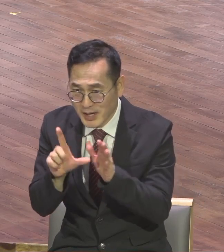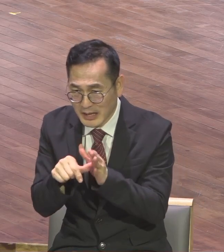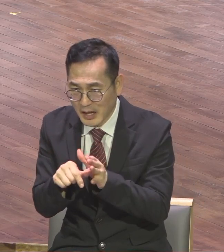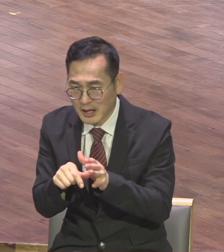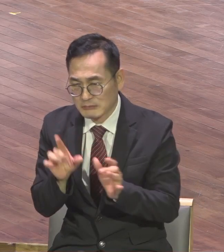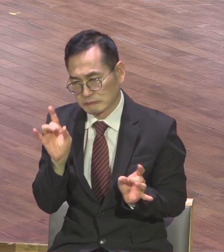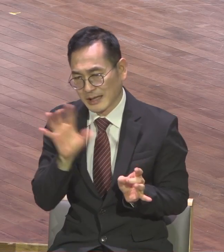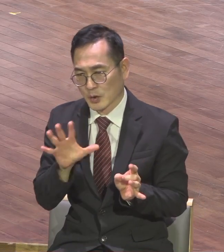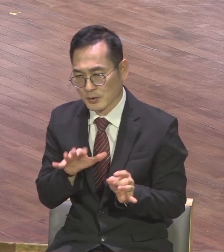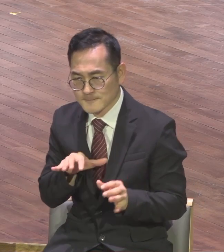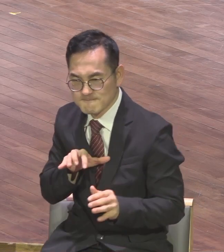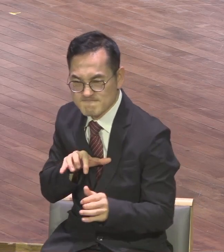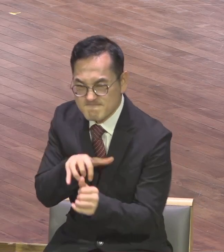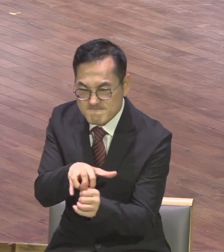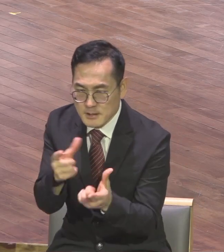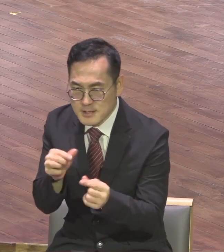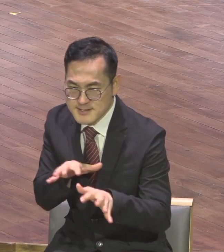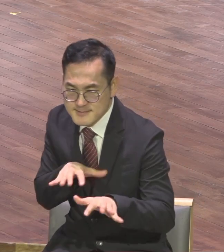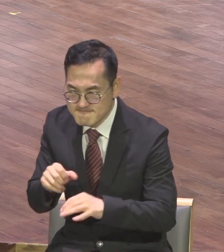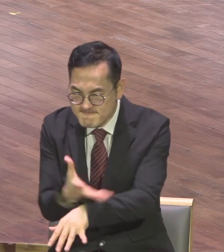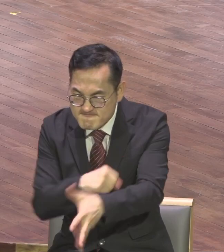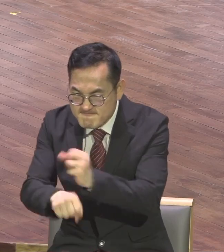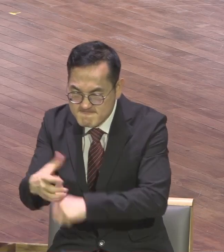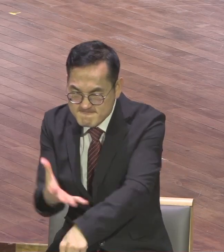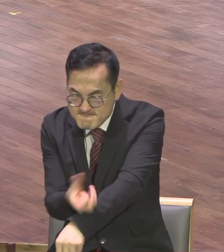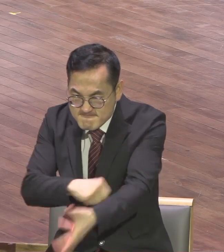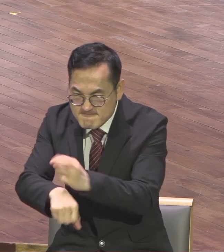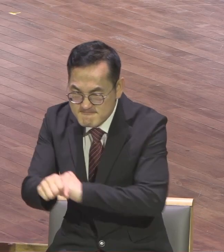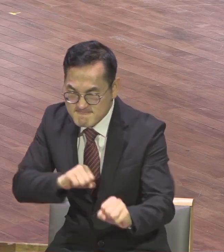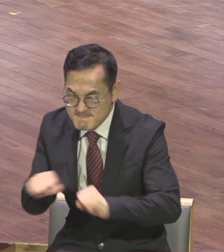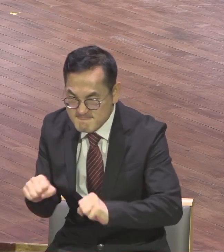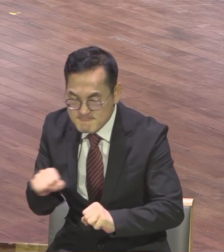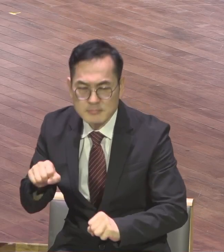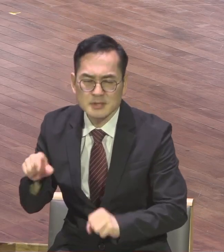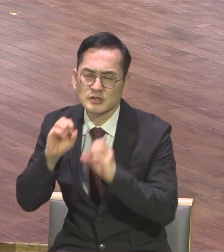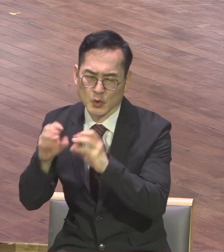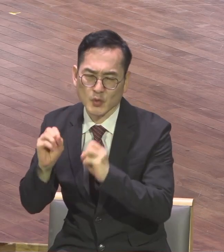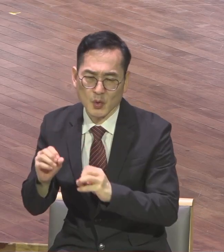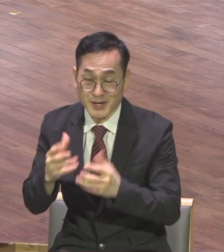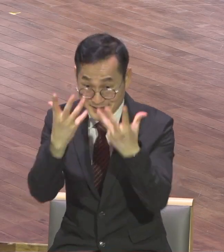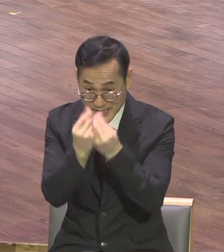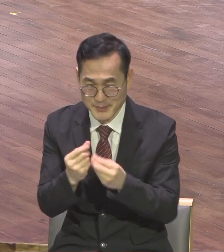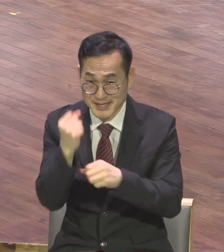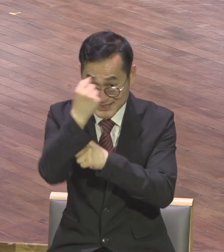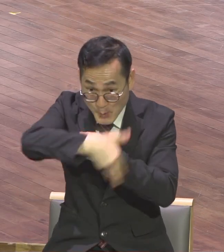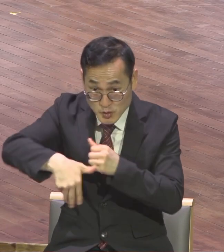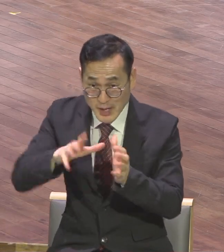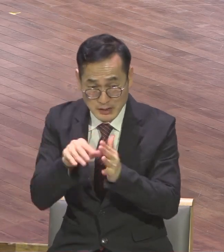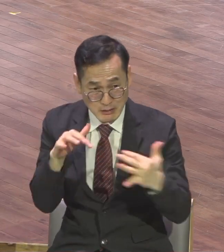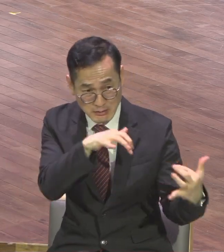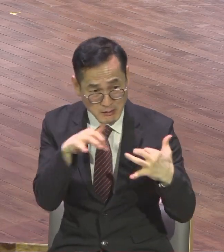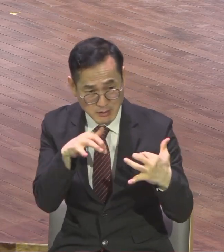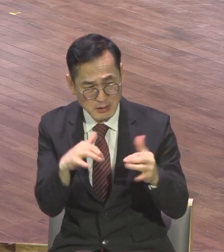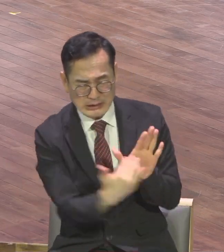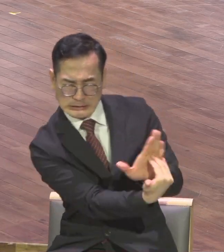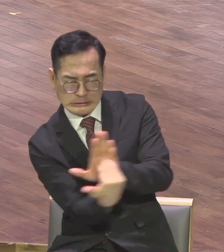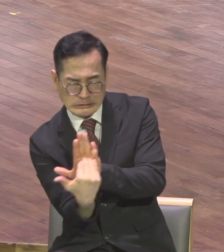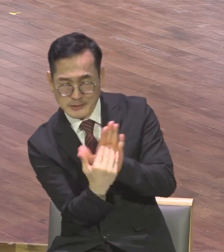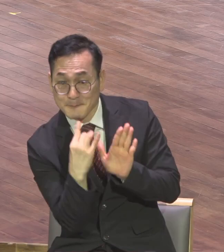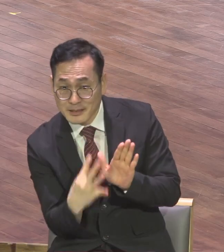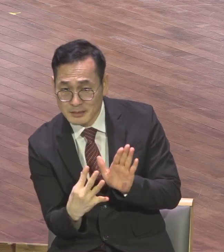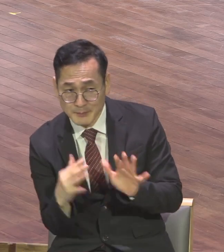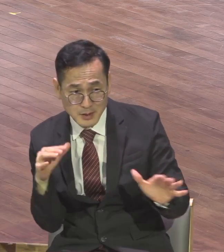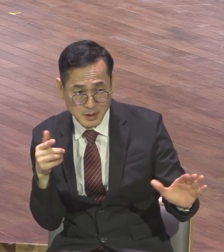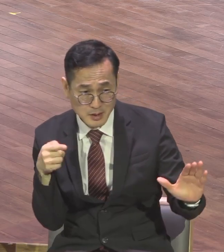스포츠에서도요 수비만 계속 하다 보면 절대로 이길 수가 없잖아요. 이 신앙생활도요